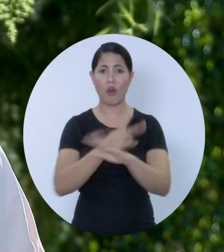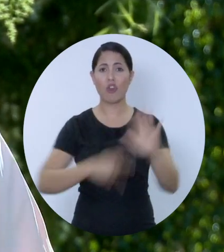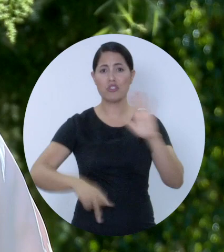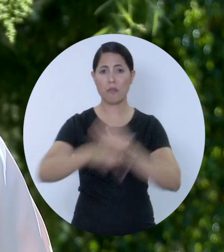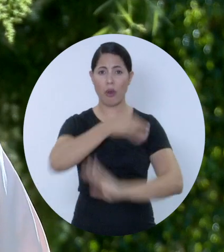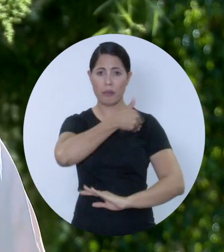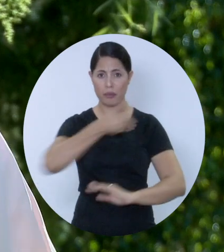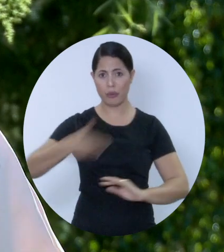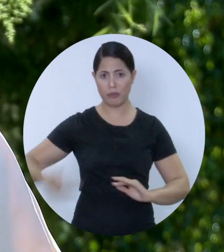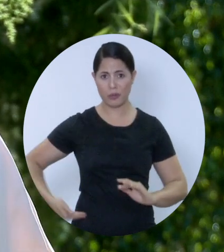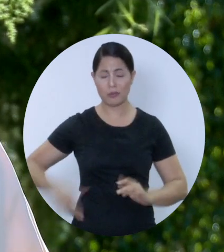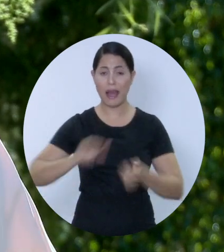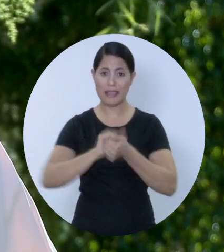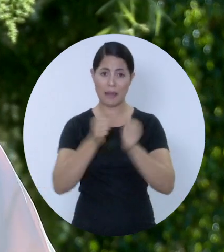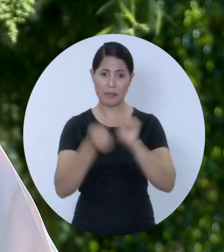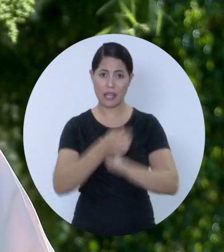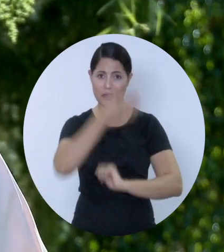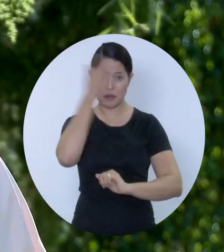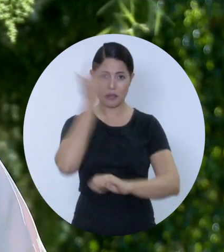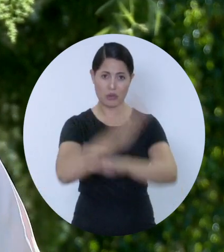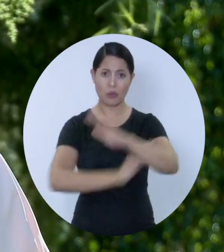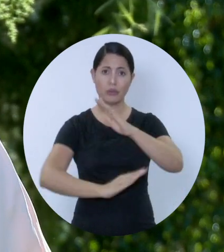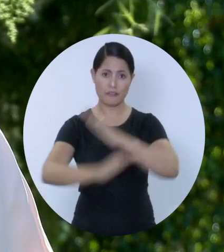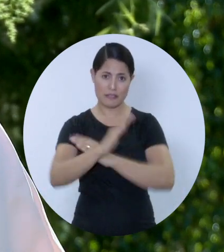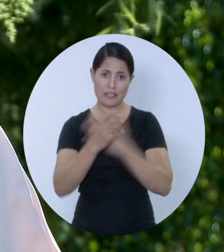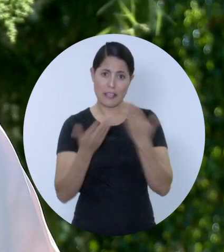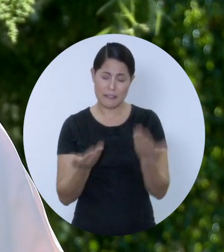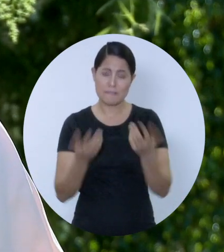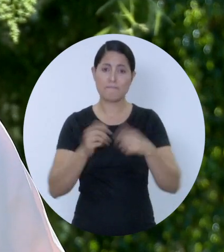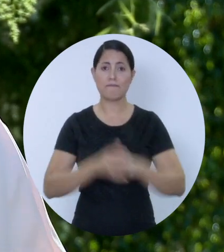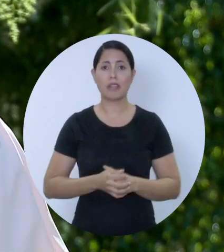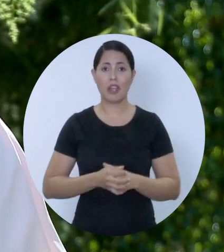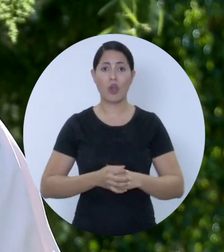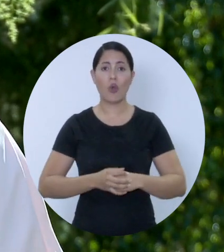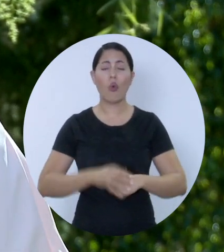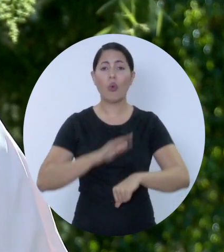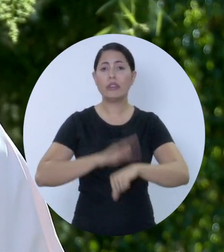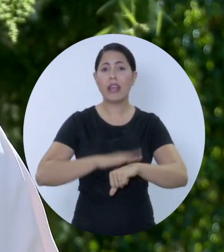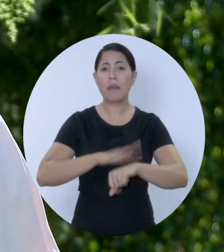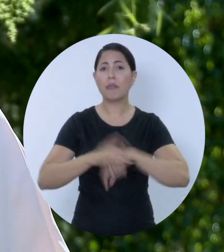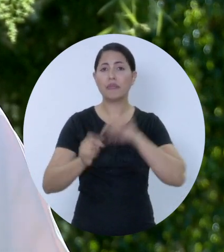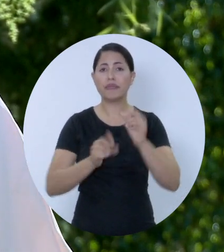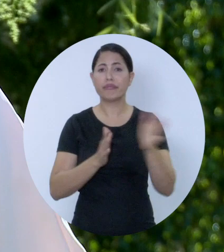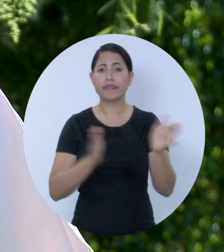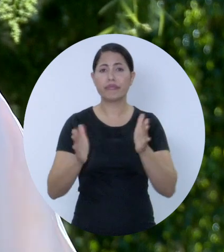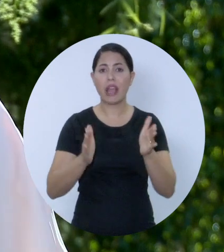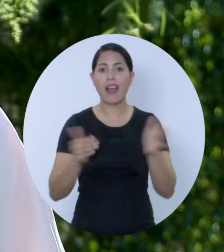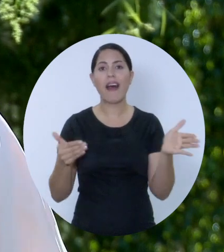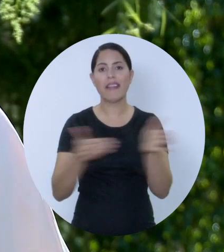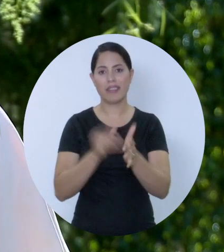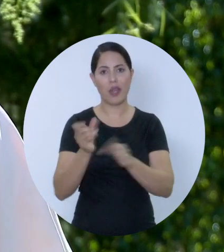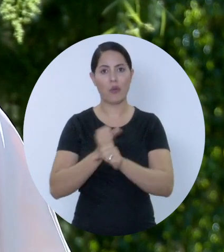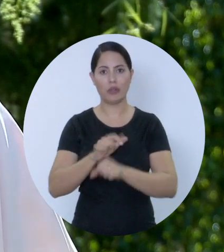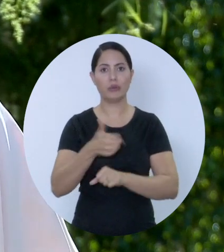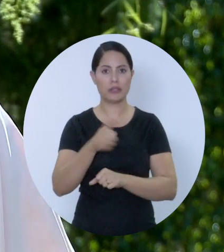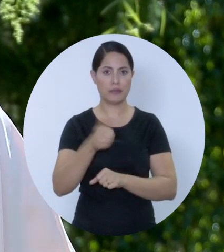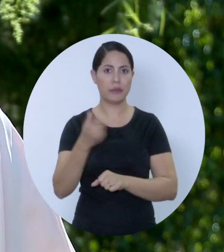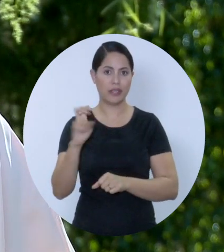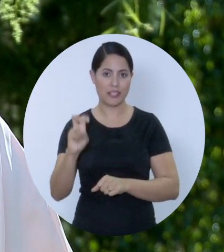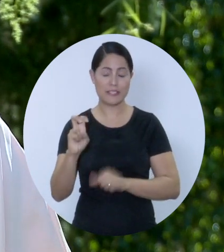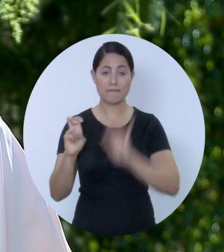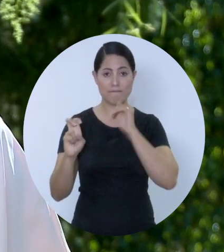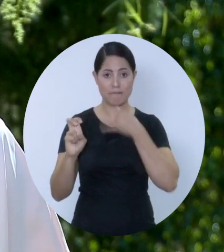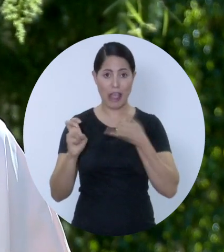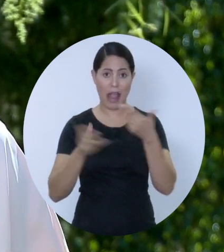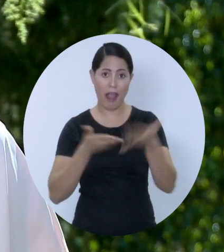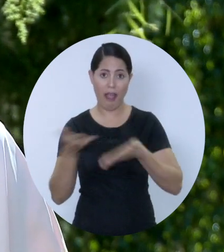com deficiência ou mobilidade reduzida. O prazo para que as cidades se adaptassem era 2015. A